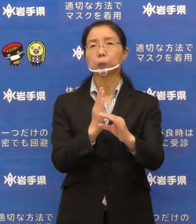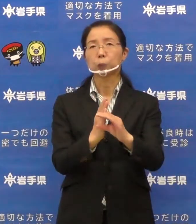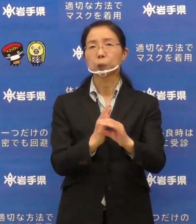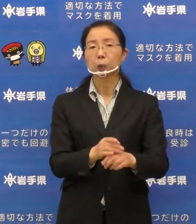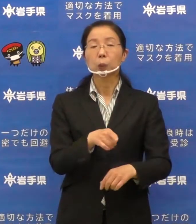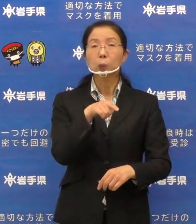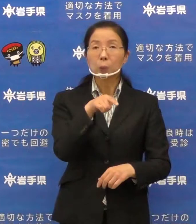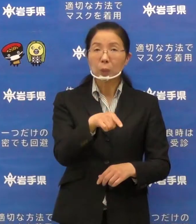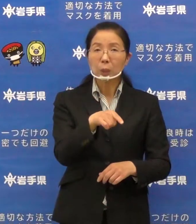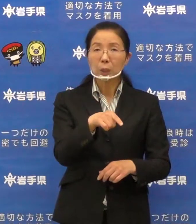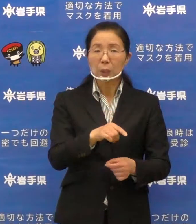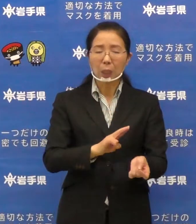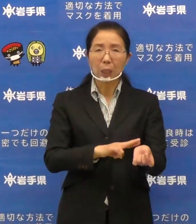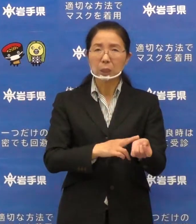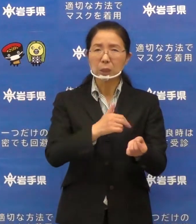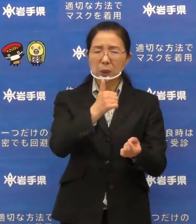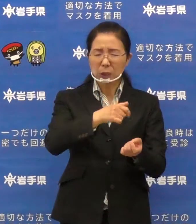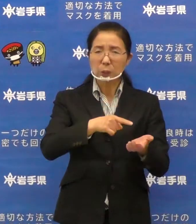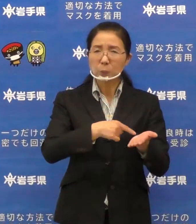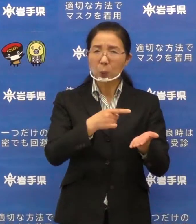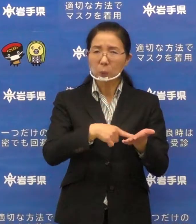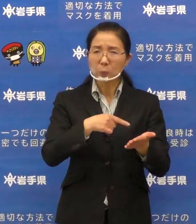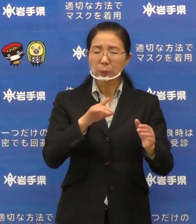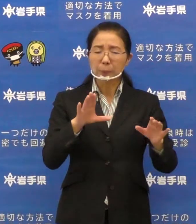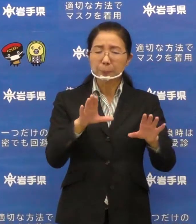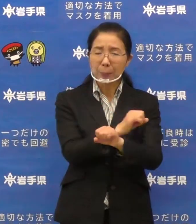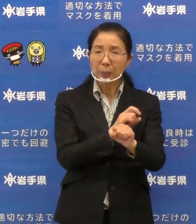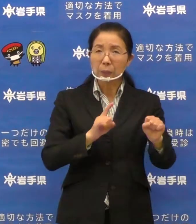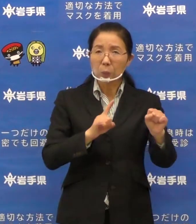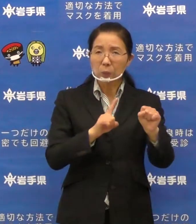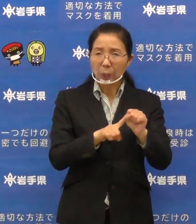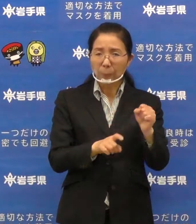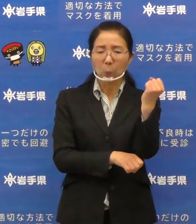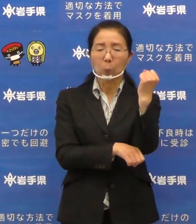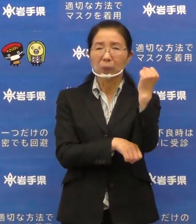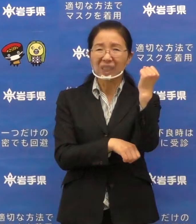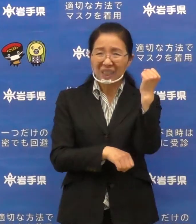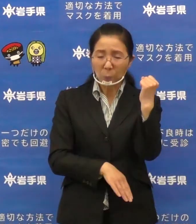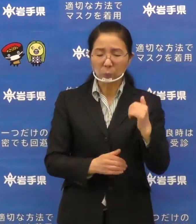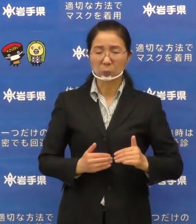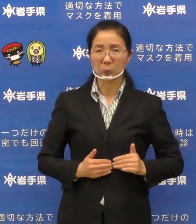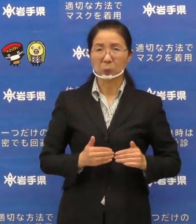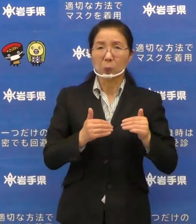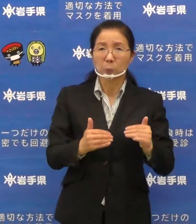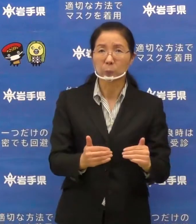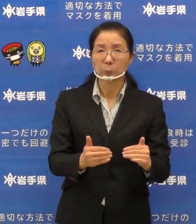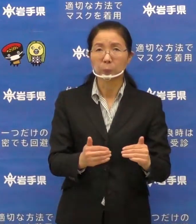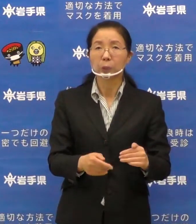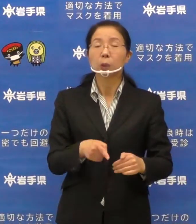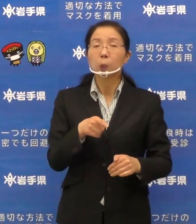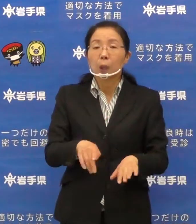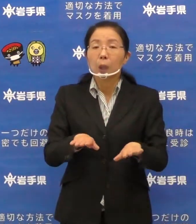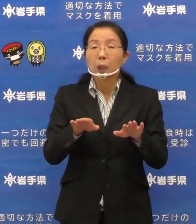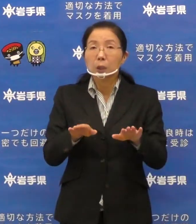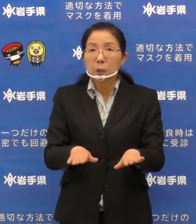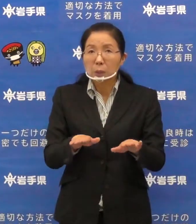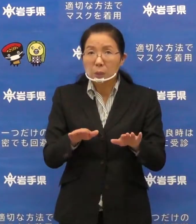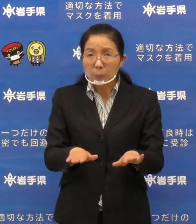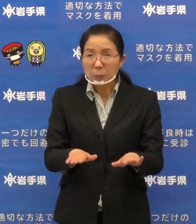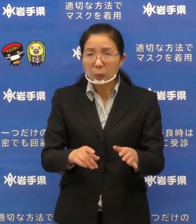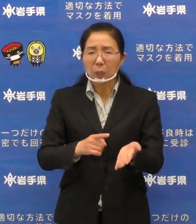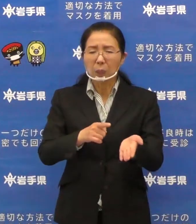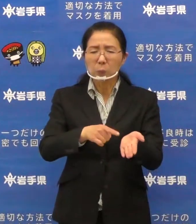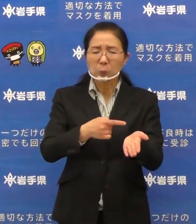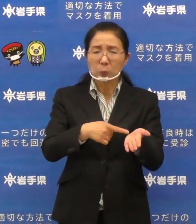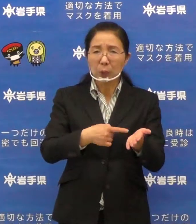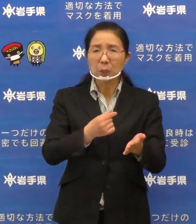師不足解消のまず基本ではあります。ただおっしゃる通り、こう今こう足り